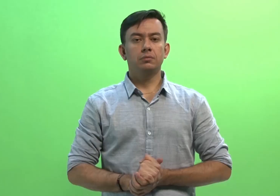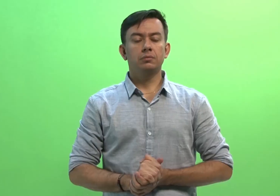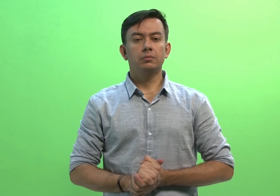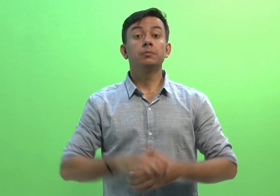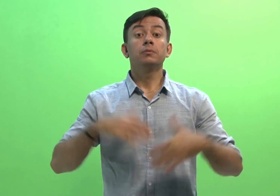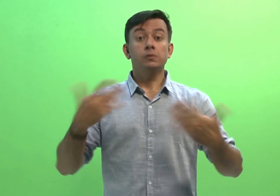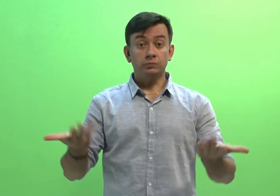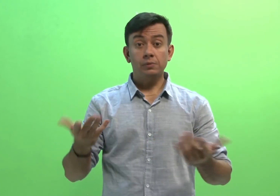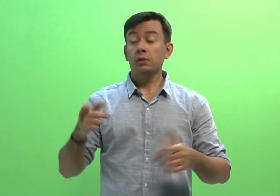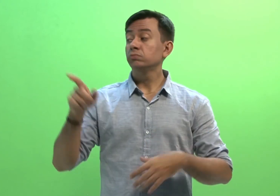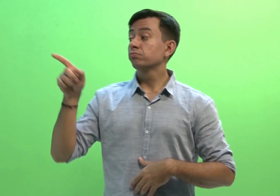Bem,